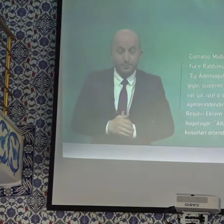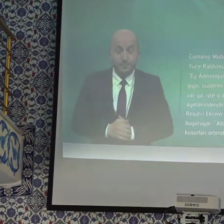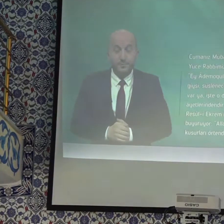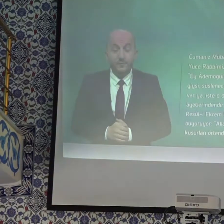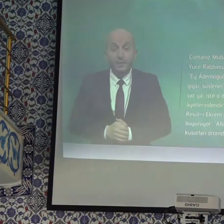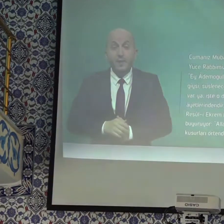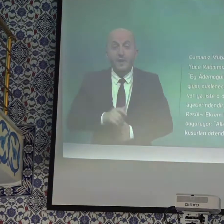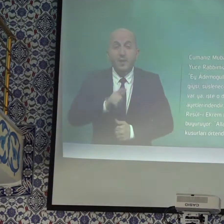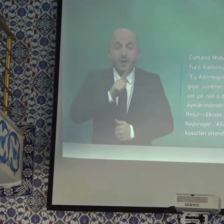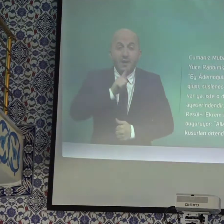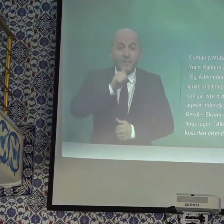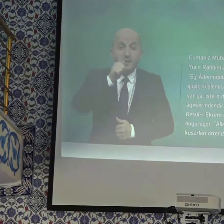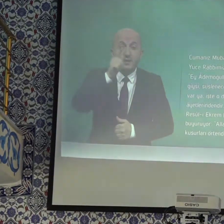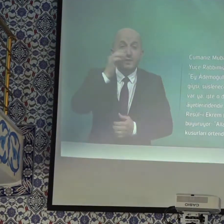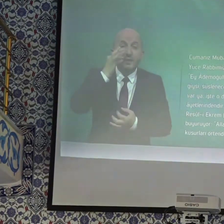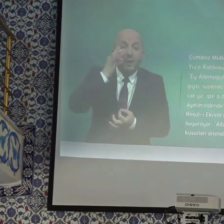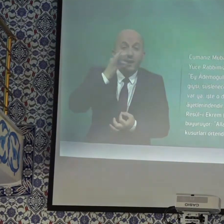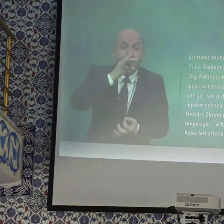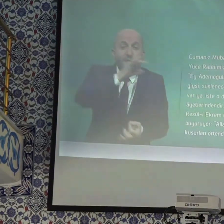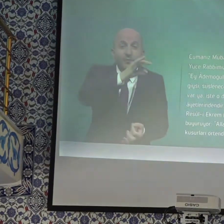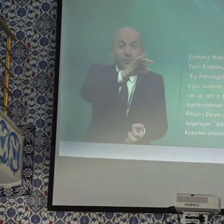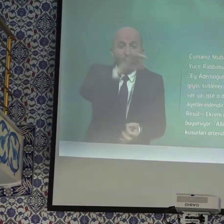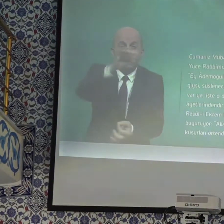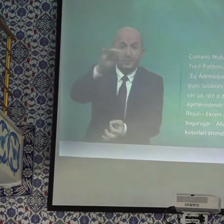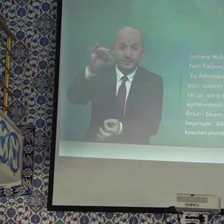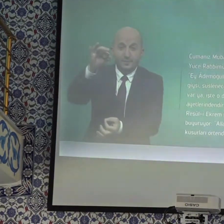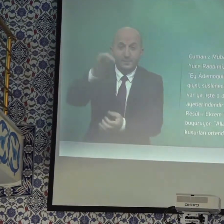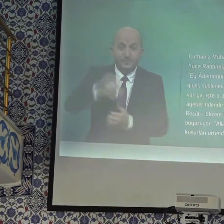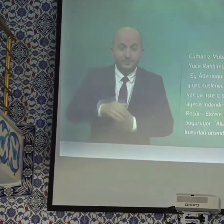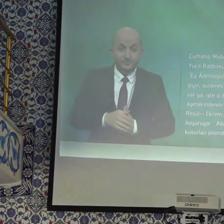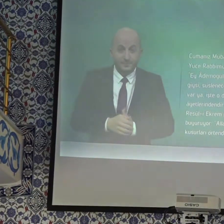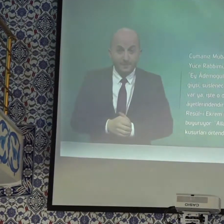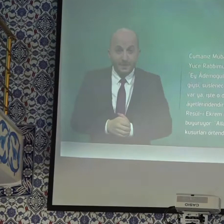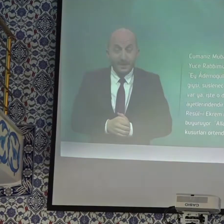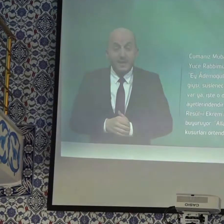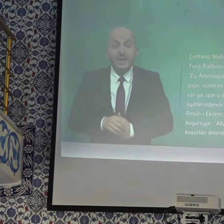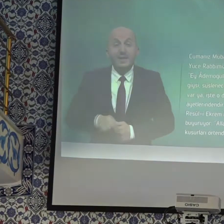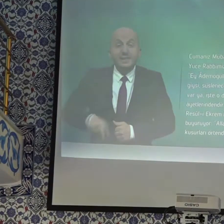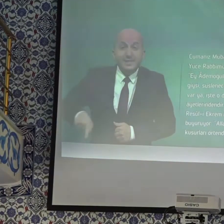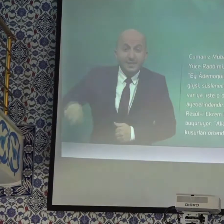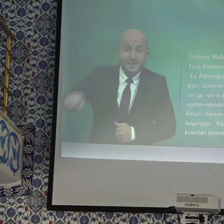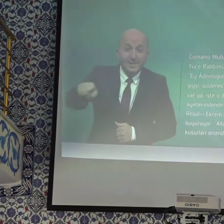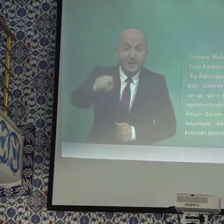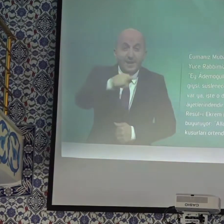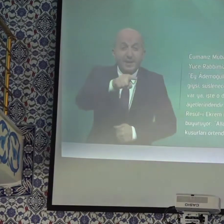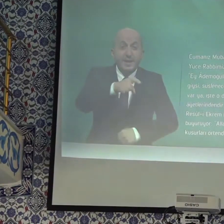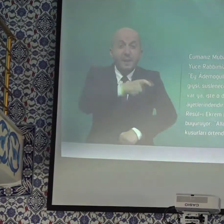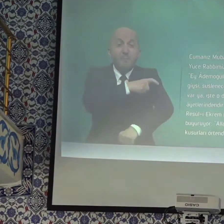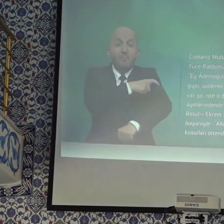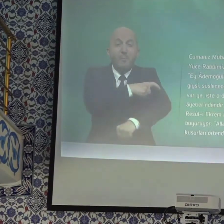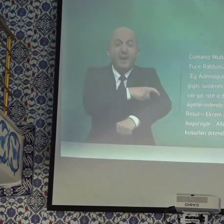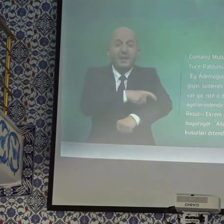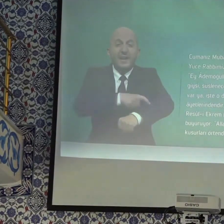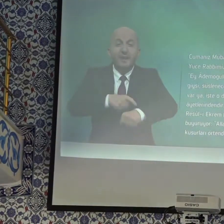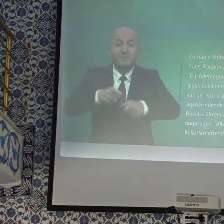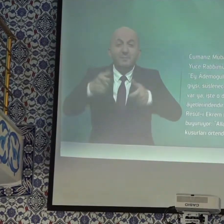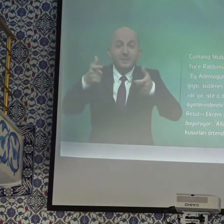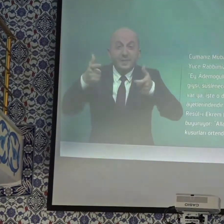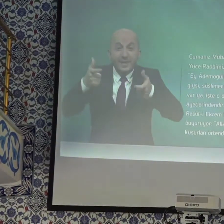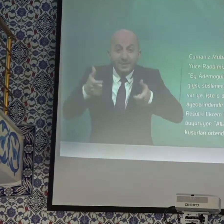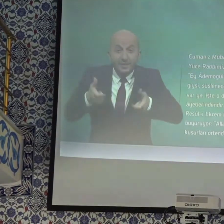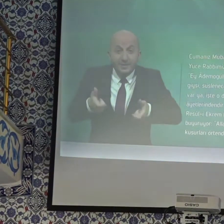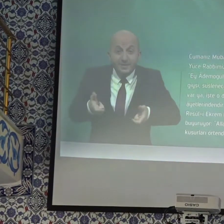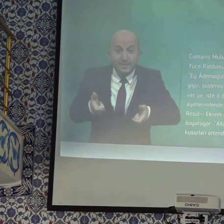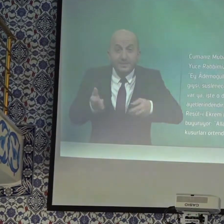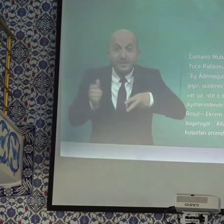alırlar. Okuduğum hadis-i şerifte ise Resul-i Ekrem sallallahu aleyhi ve sellem